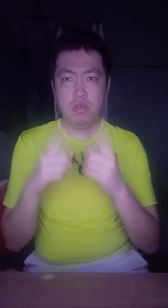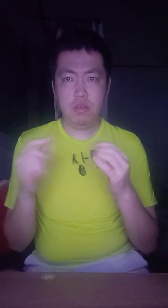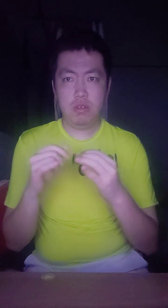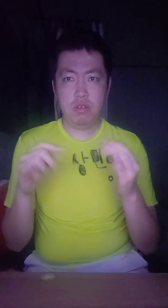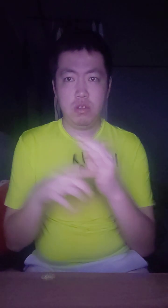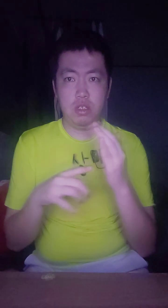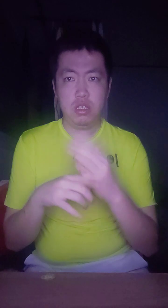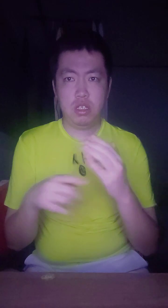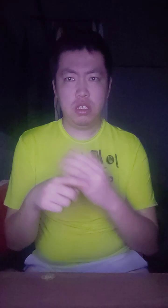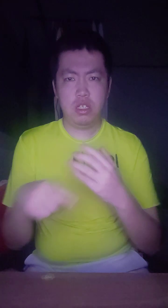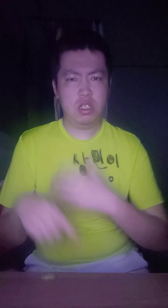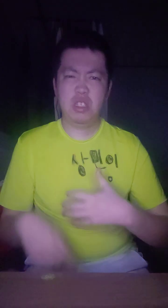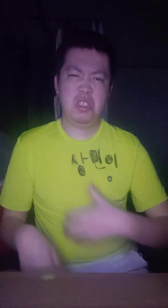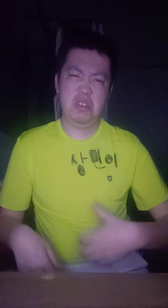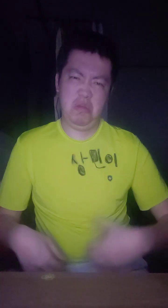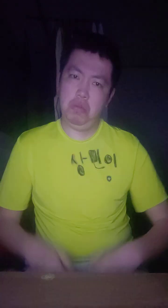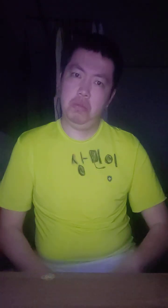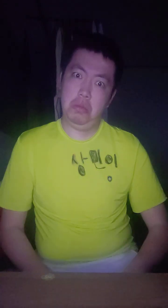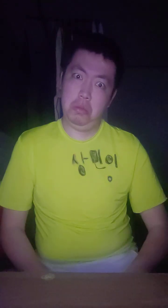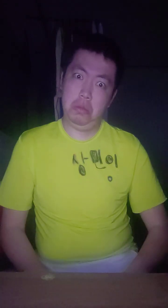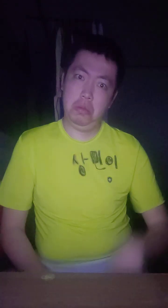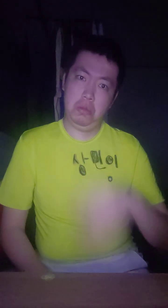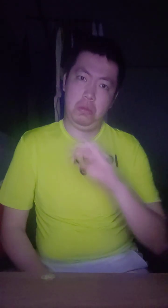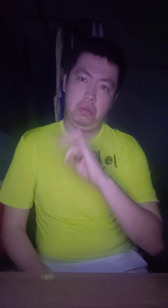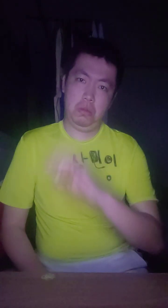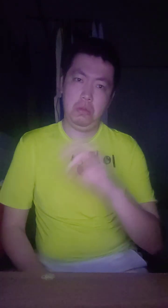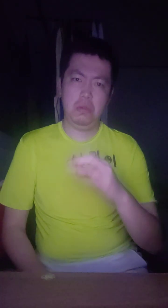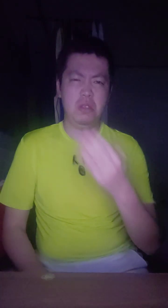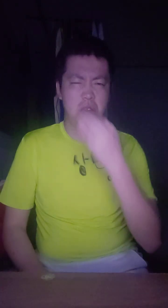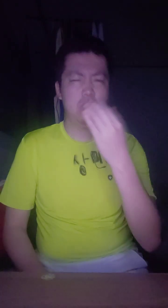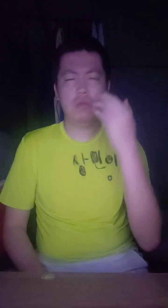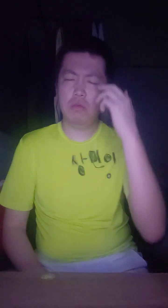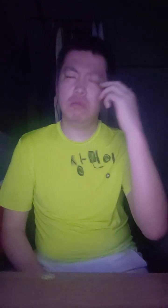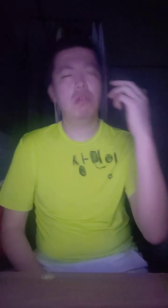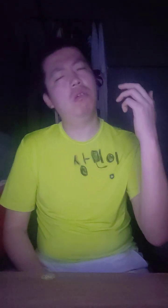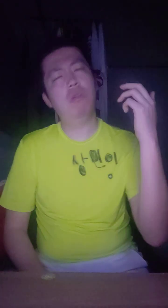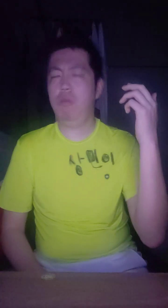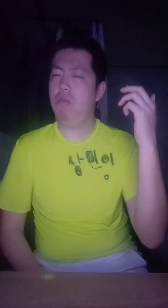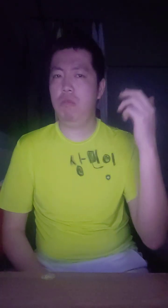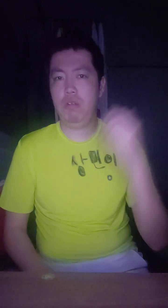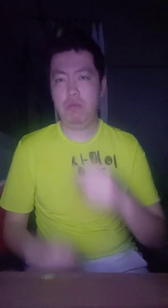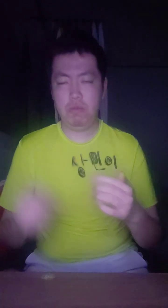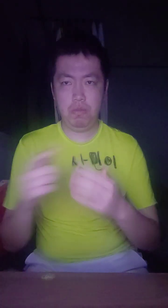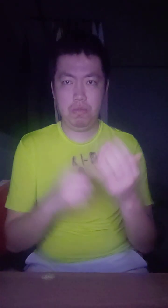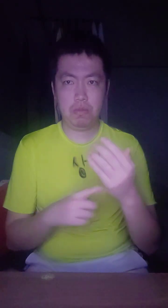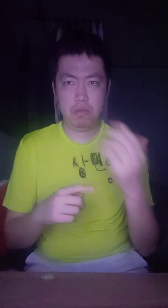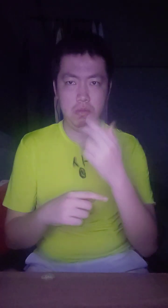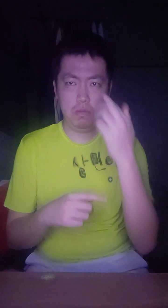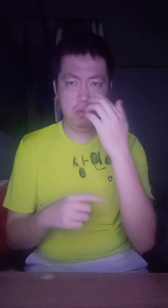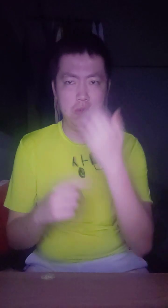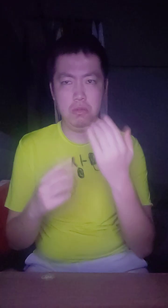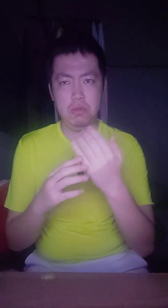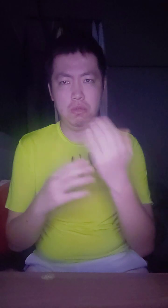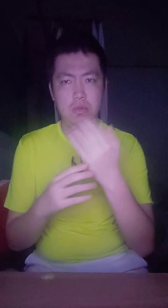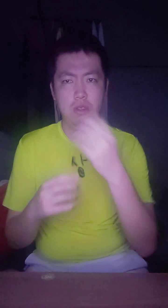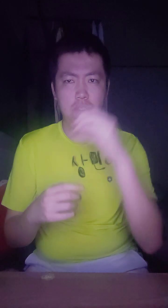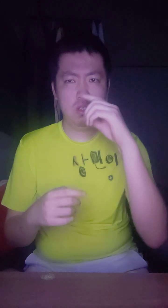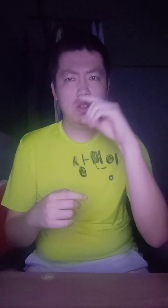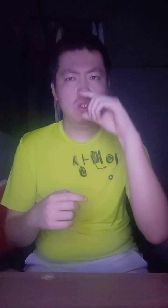생각하면 아찔하죠. 이후 경찰에서 술에 취해 기억나지 않는다는 말만 반복한 남성. 하지만 사건 이후